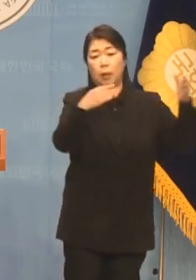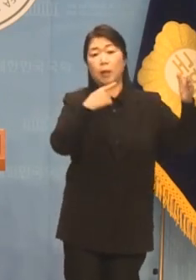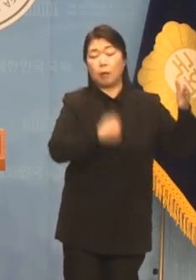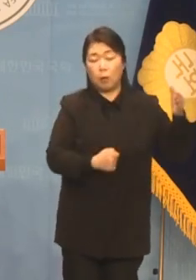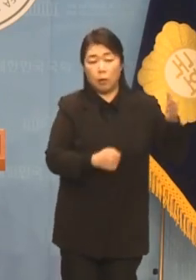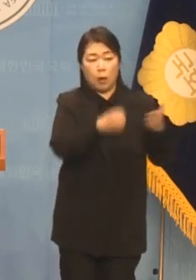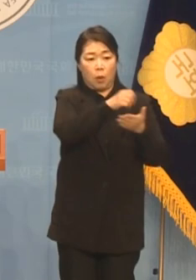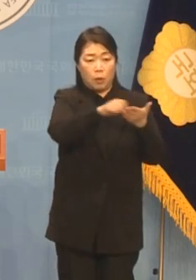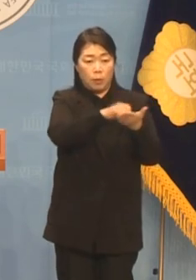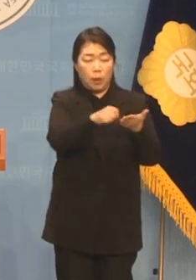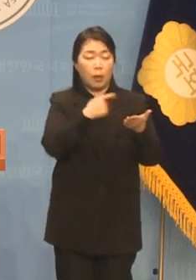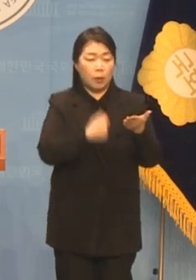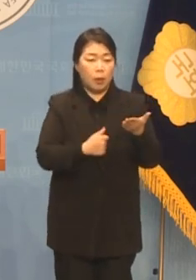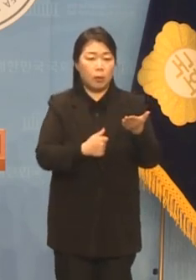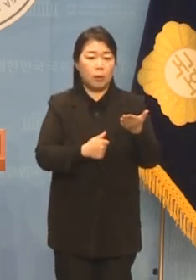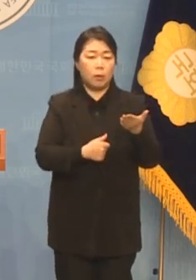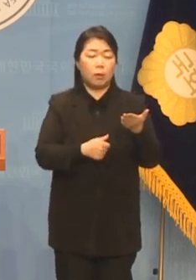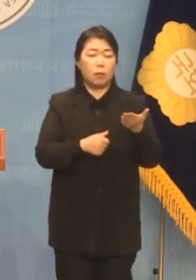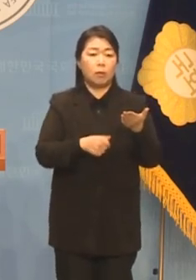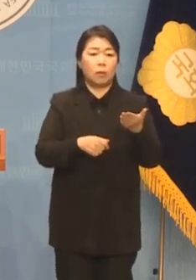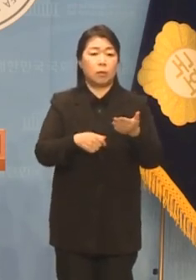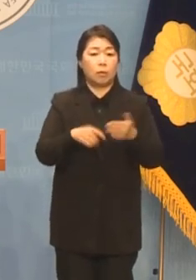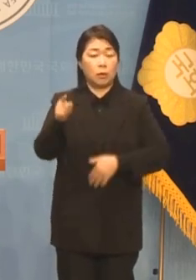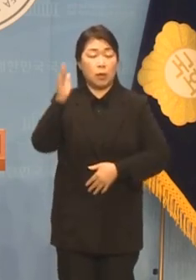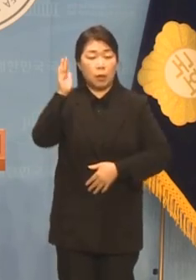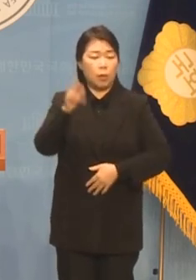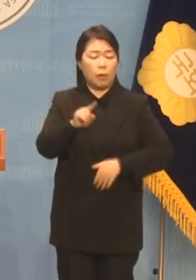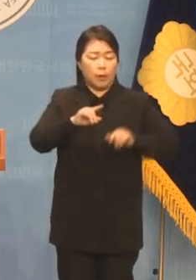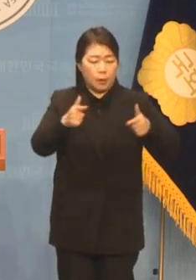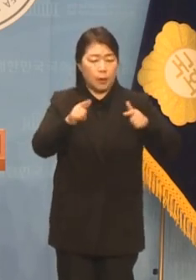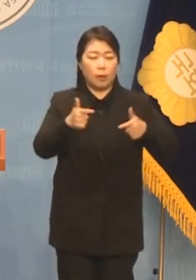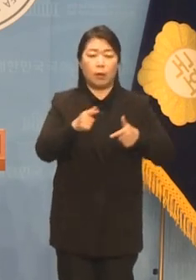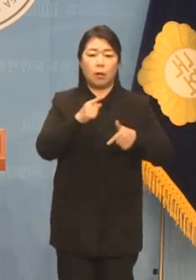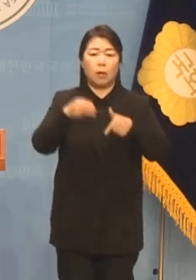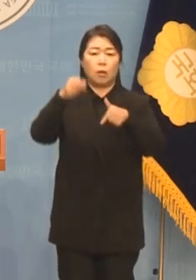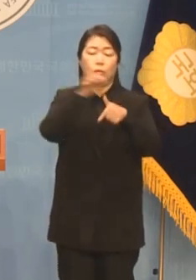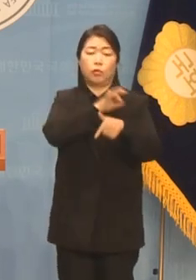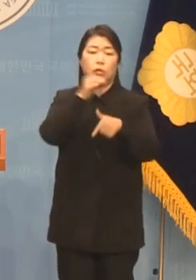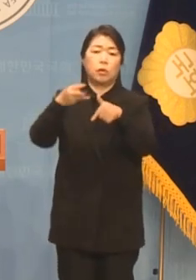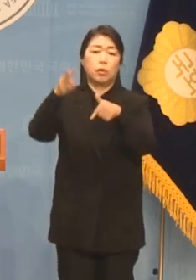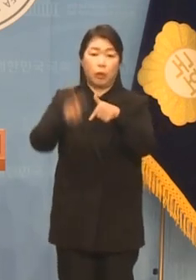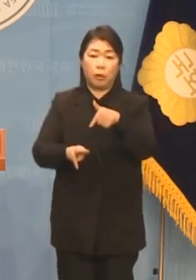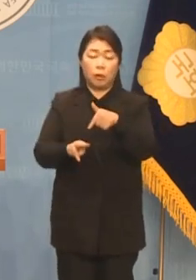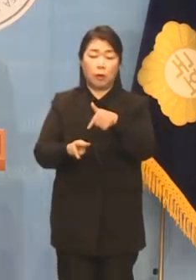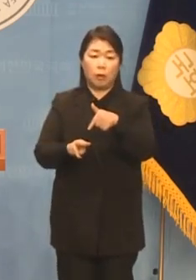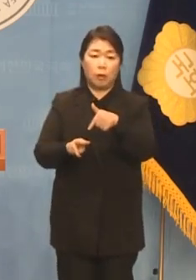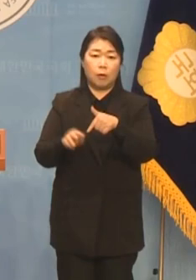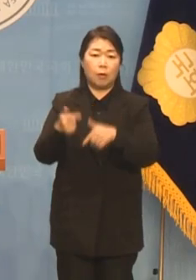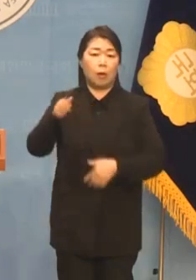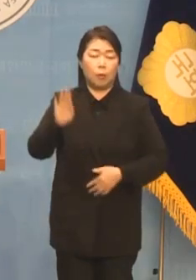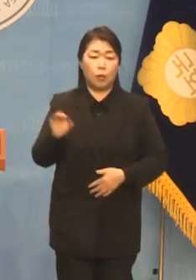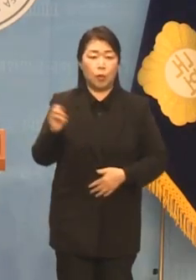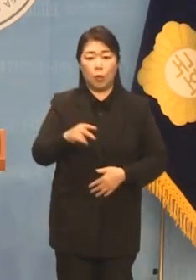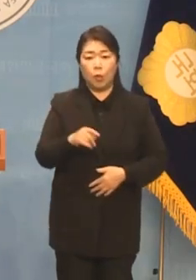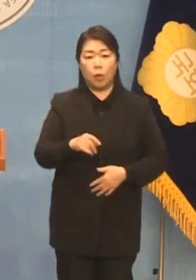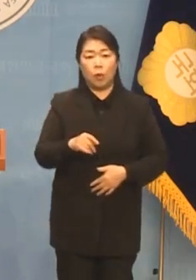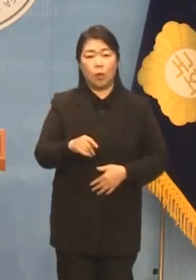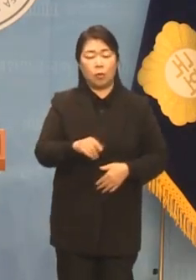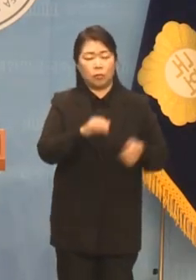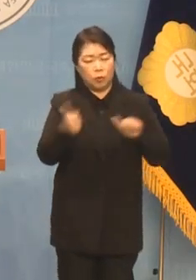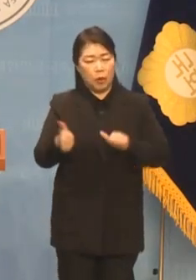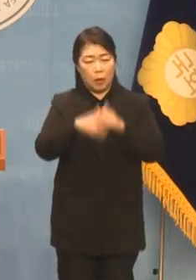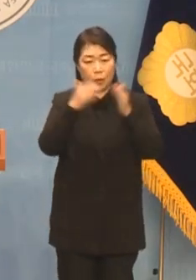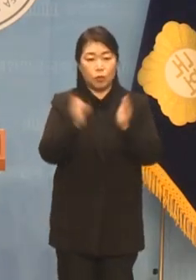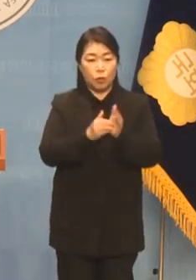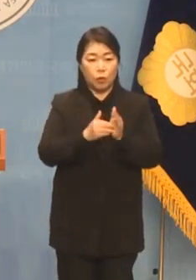인천부 노 후보 부들을 다 죽이고 의가 없다고 한 경기 화성병